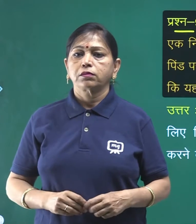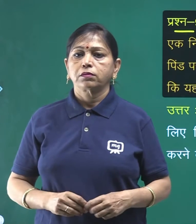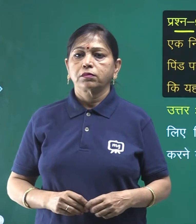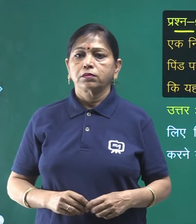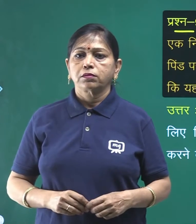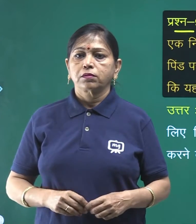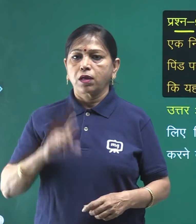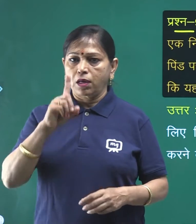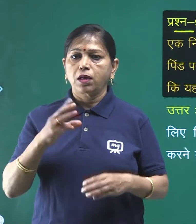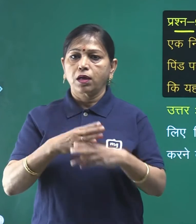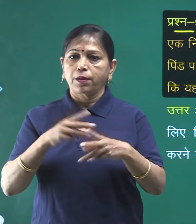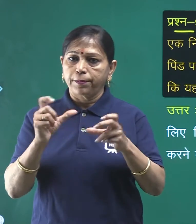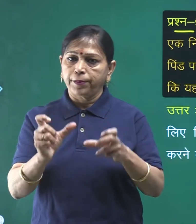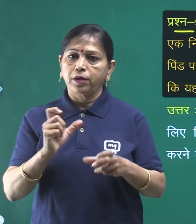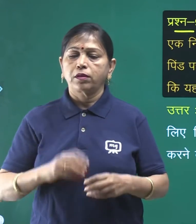एक पिंड